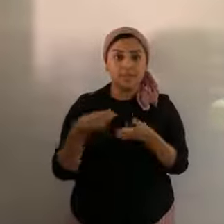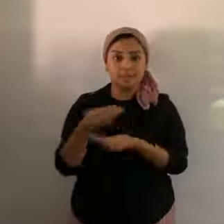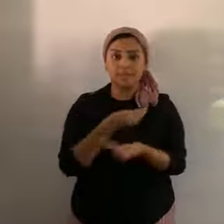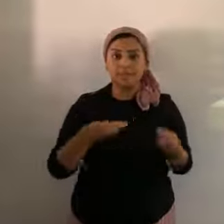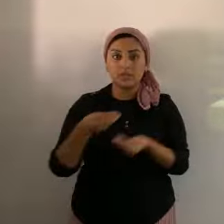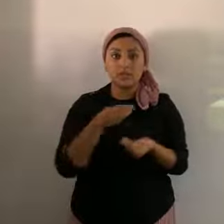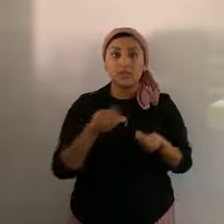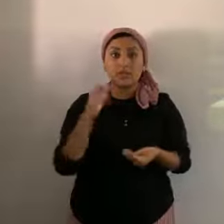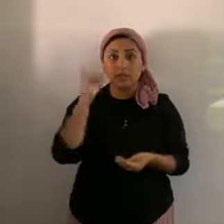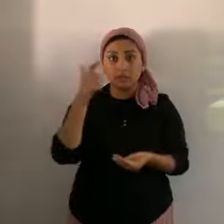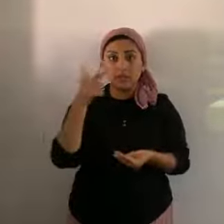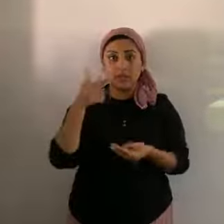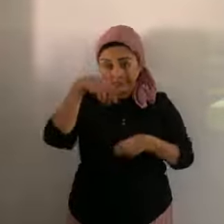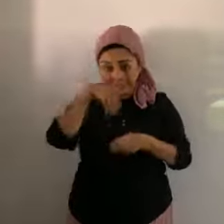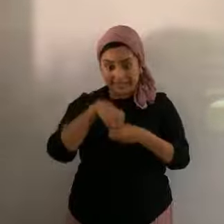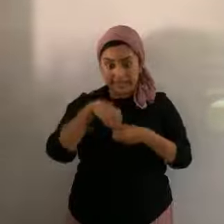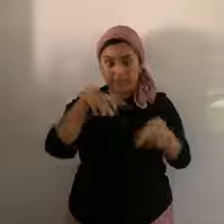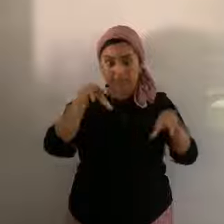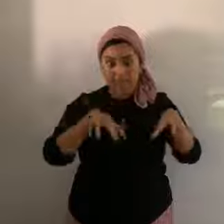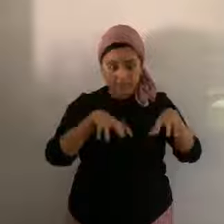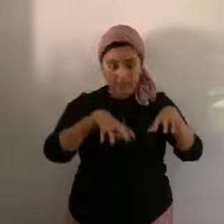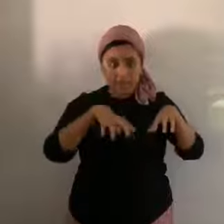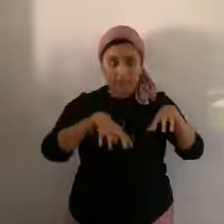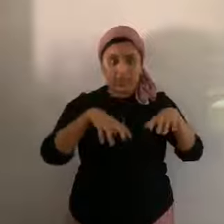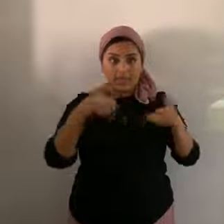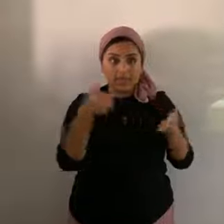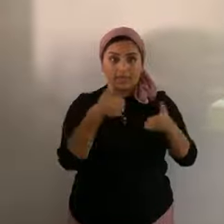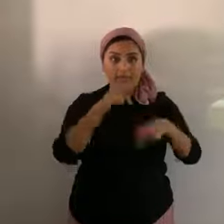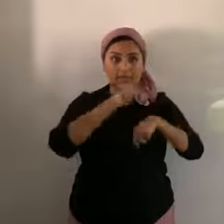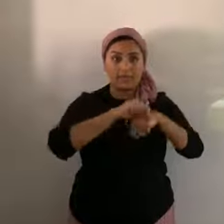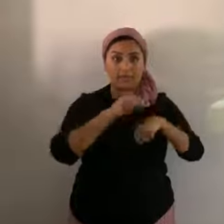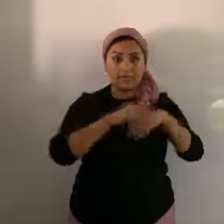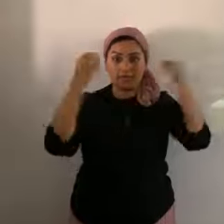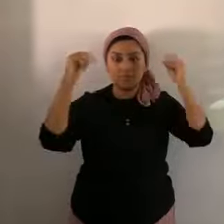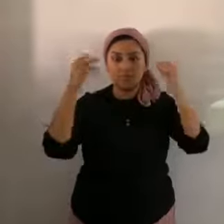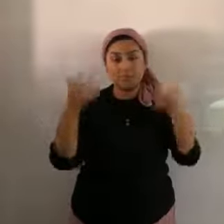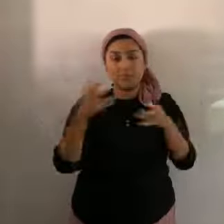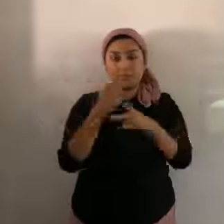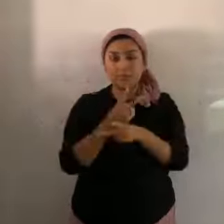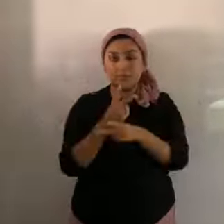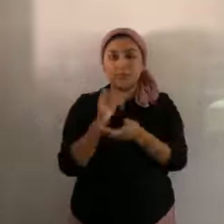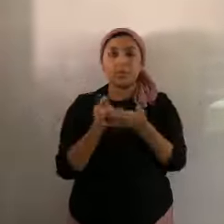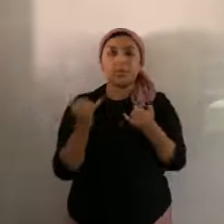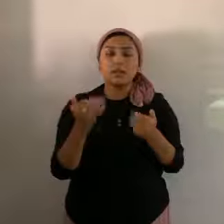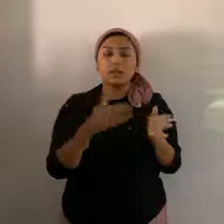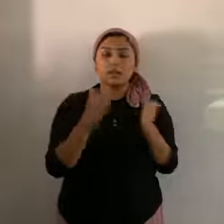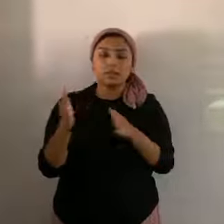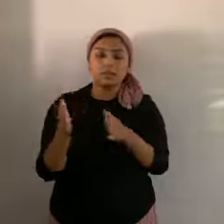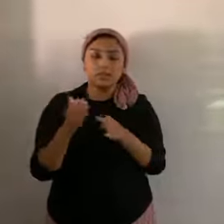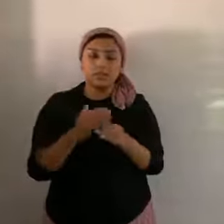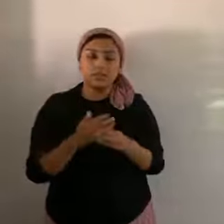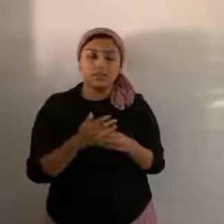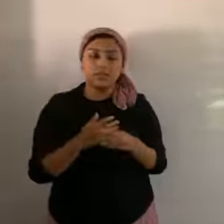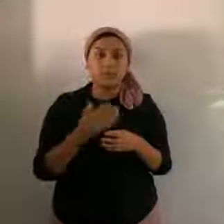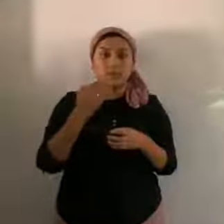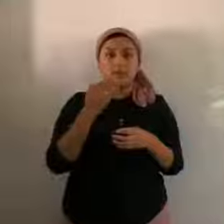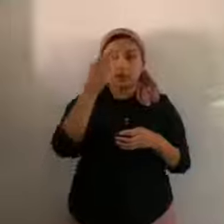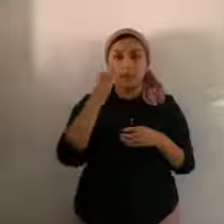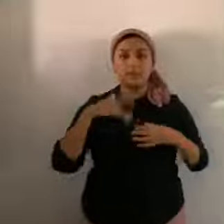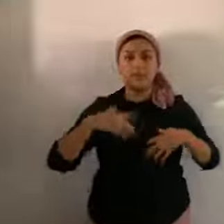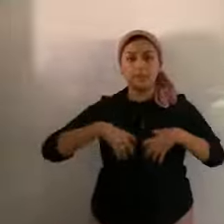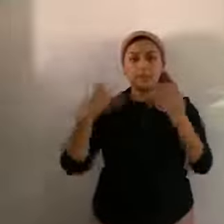Corrupción. Y luego en el patio, haciendo un mercado, entonces hay que tener en cuenta eso. Ahora, el Eterno se